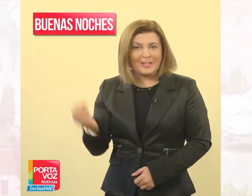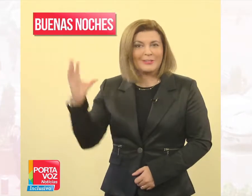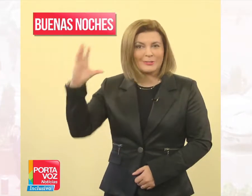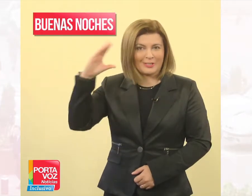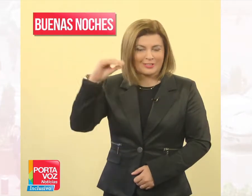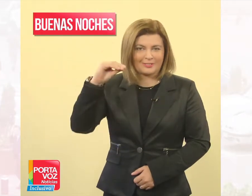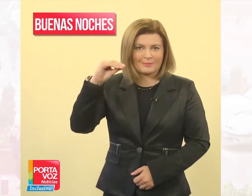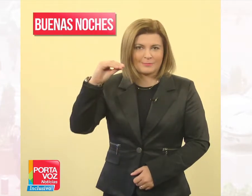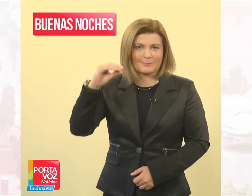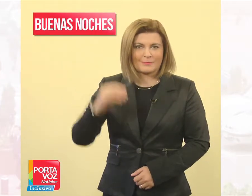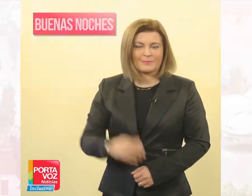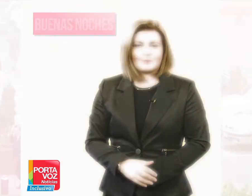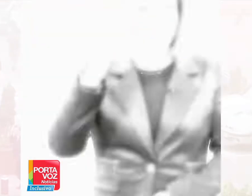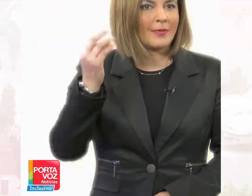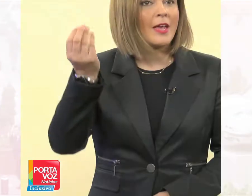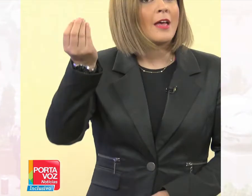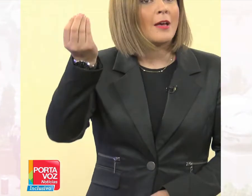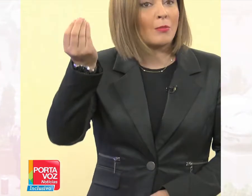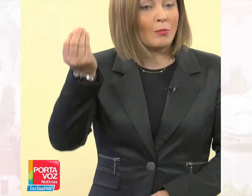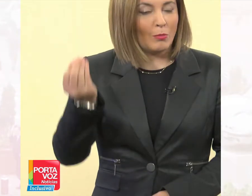buenas noches